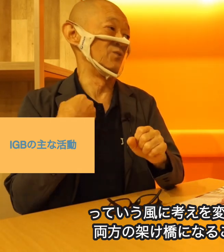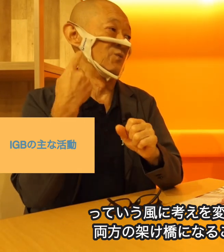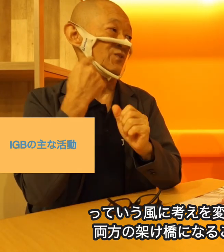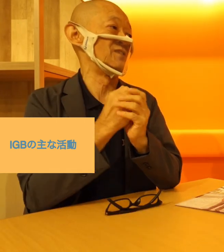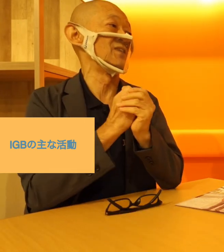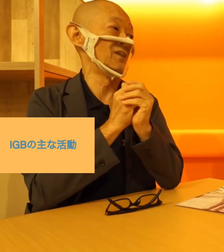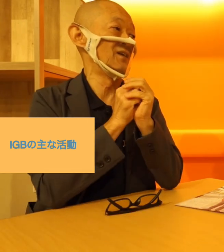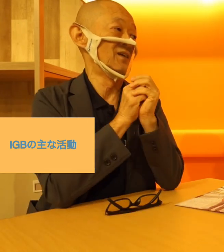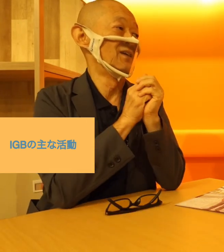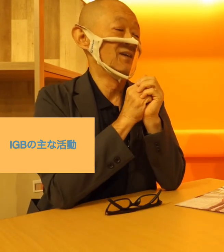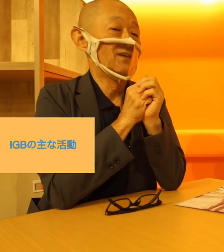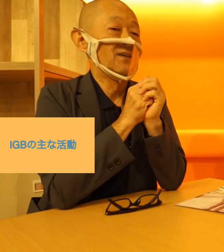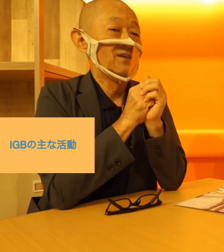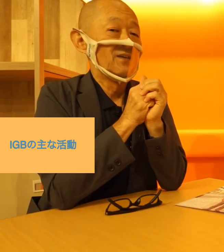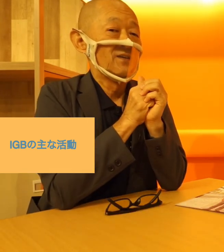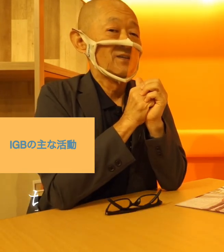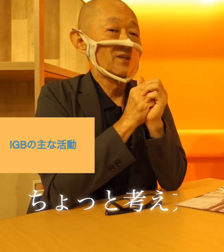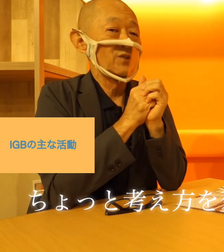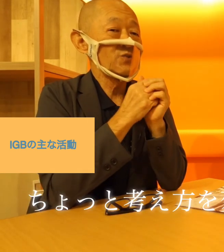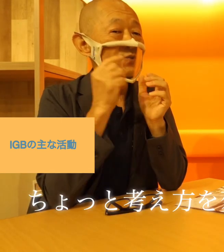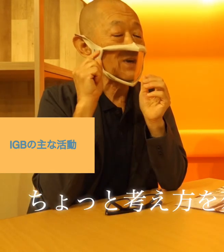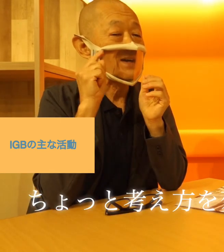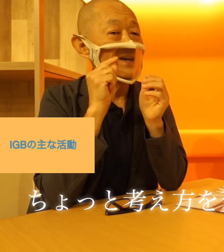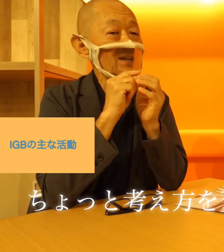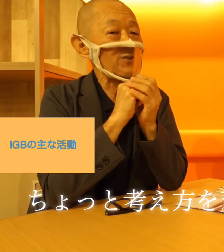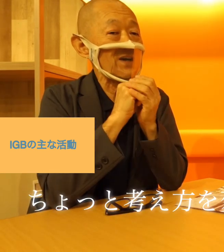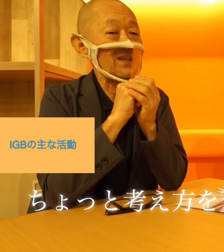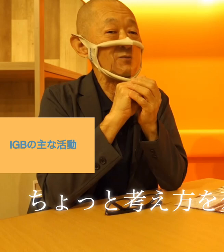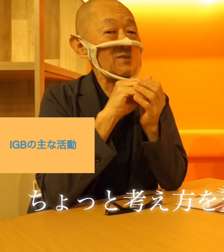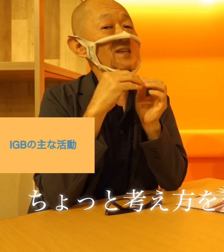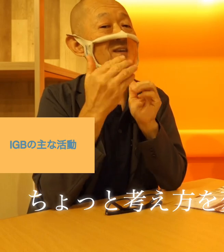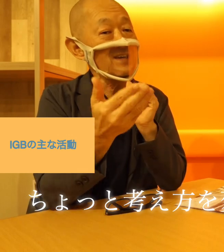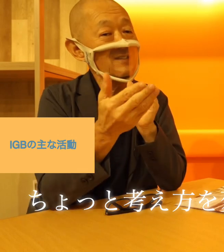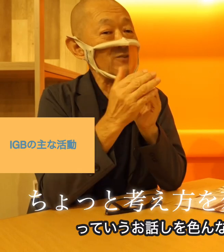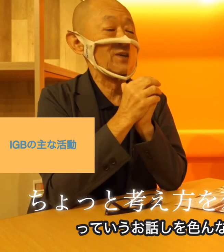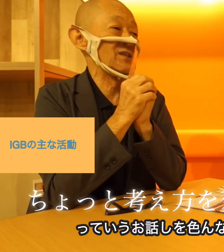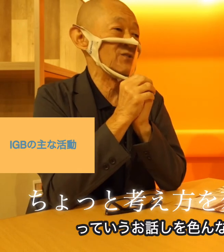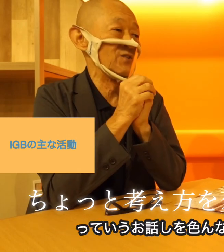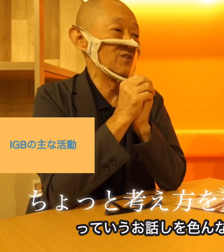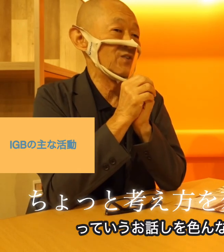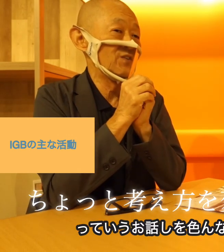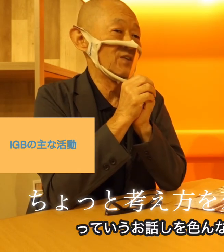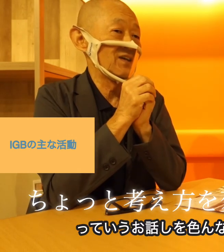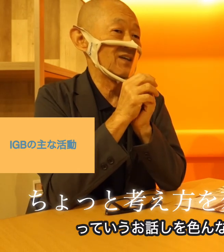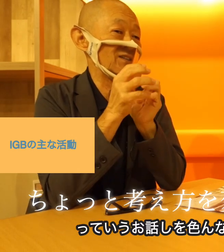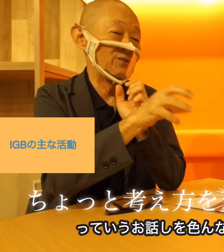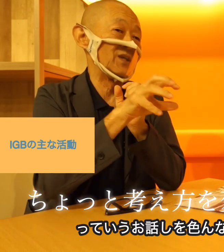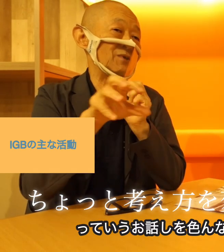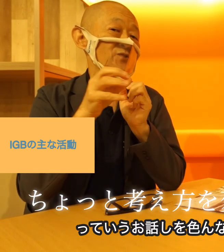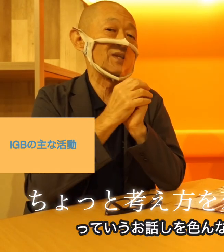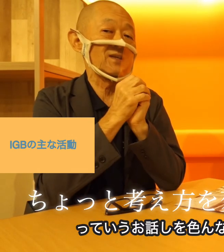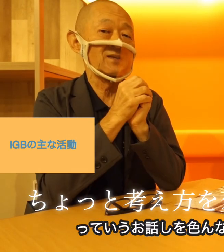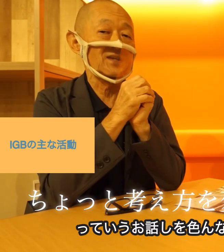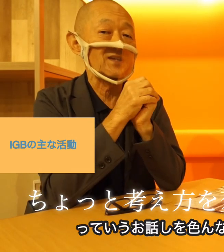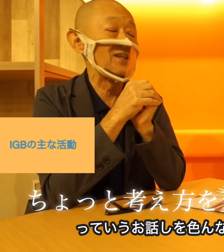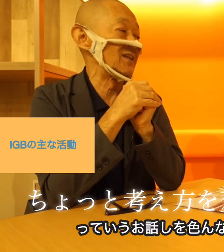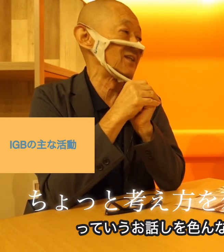思うんですね。なのでちょっと考え方を変えてみませんかっていうお話をいろんな場所でさせていただいて